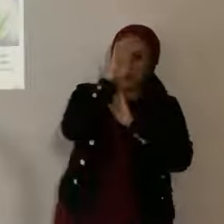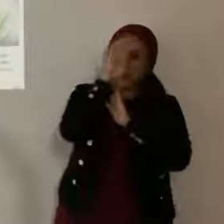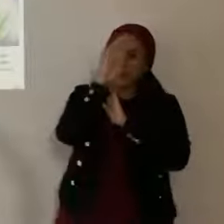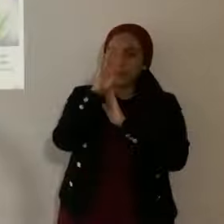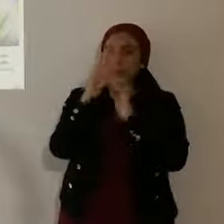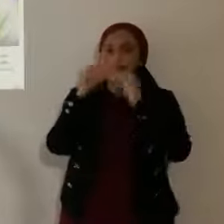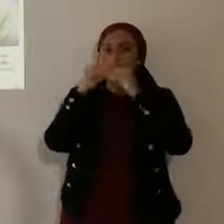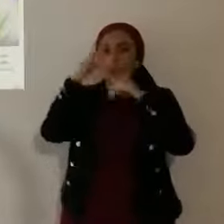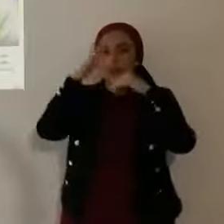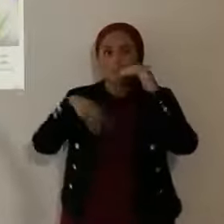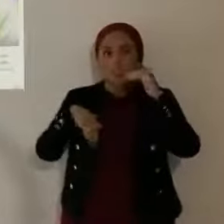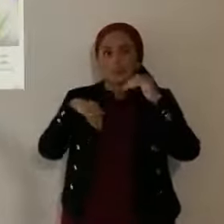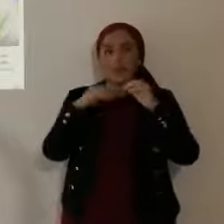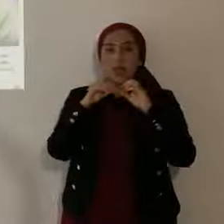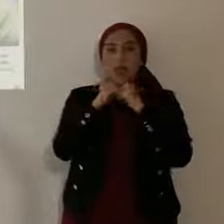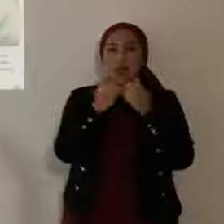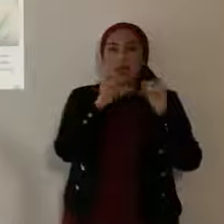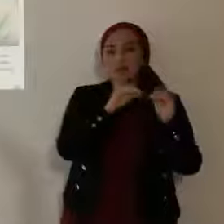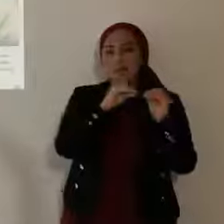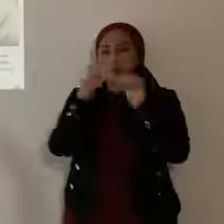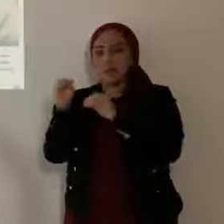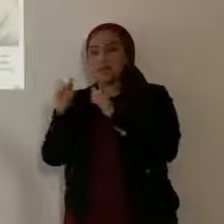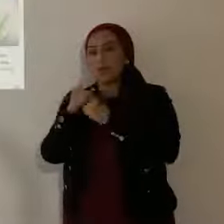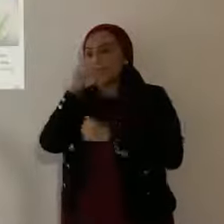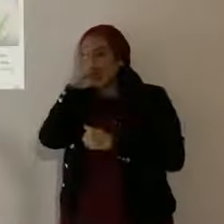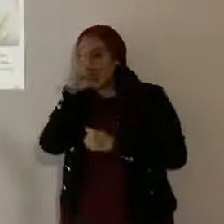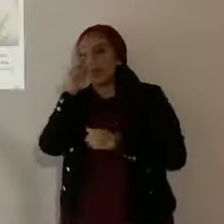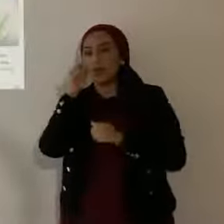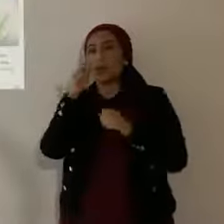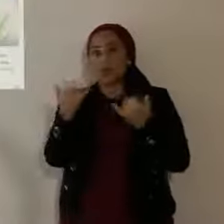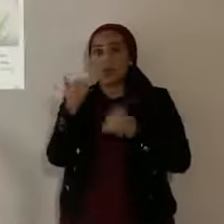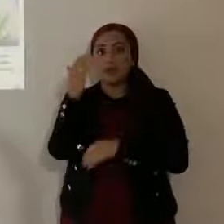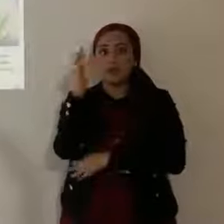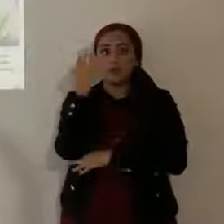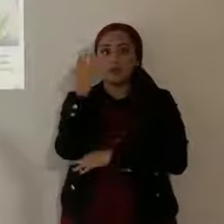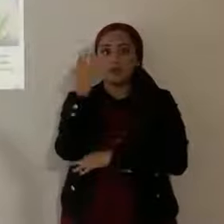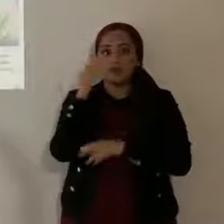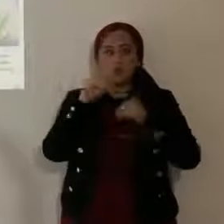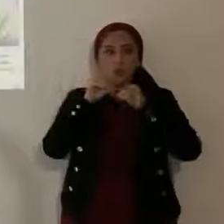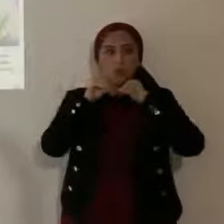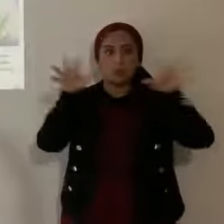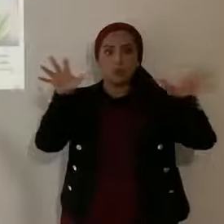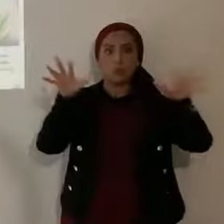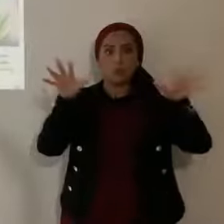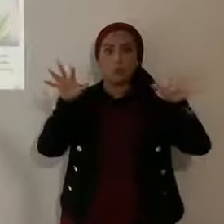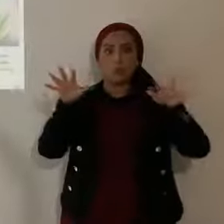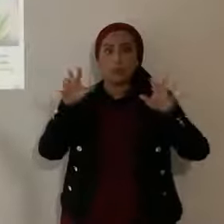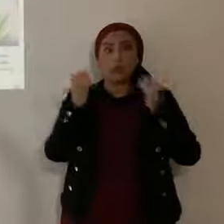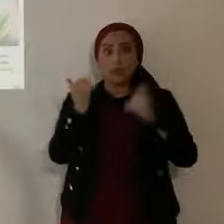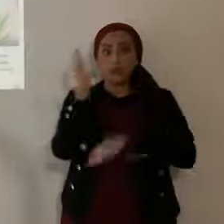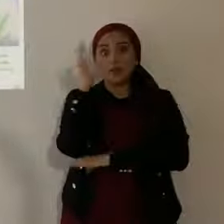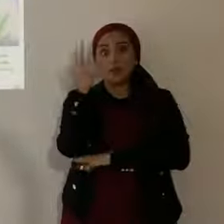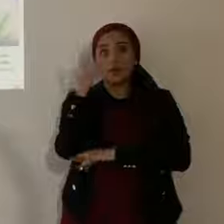cómo mudarse con mascotas en todo el mundo. O sea, las plantas han desplazado a los niños,